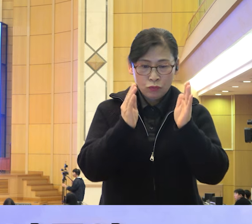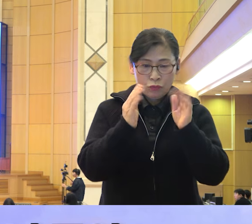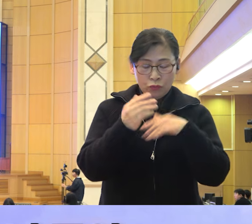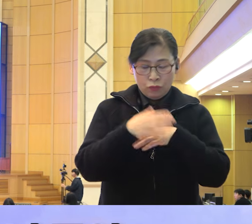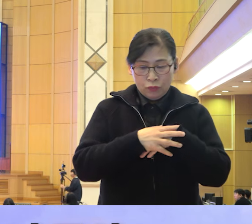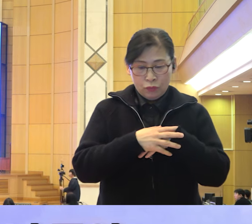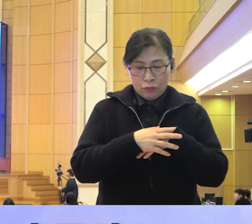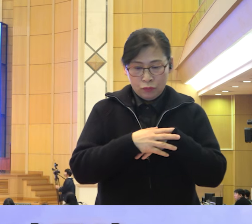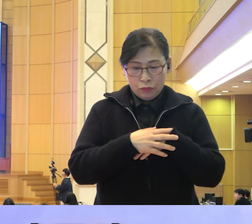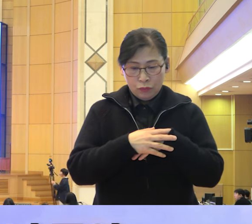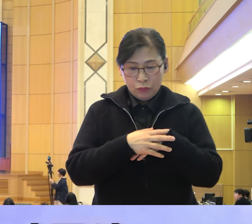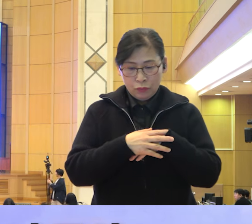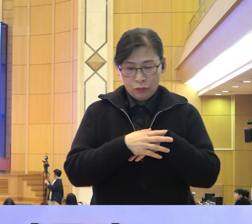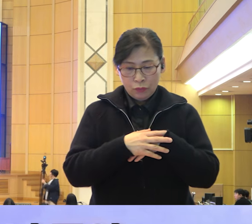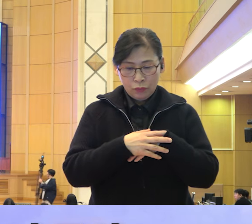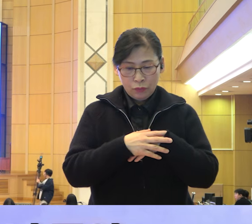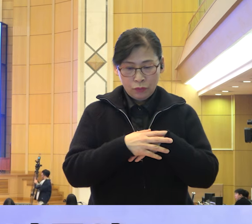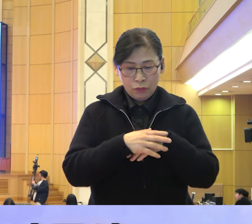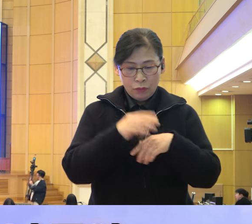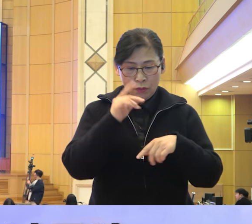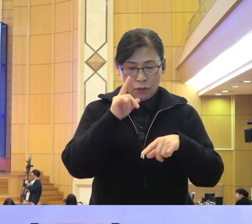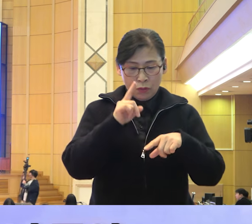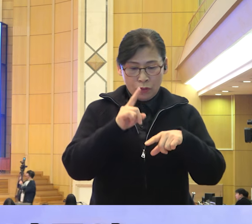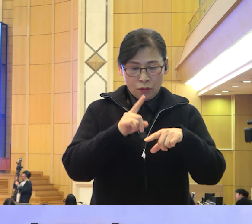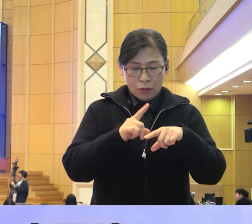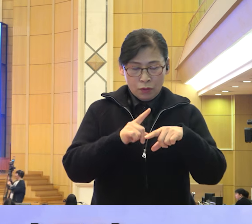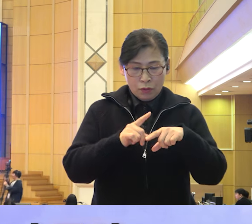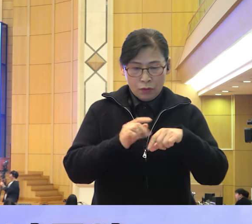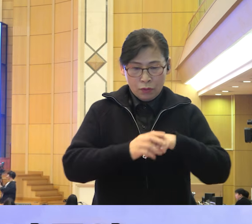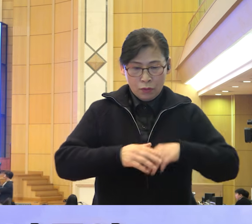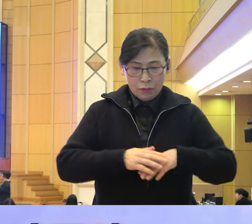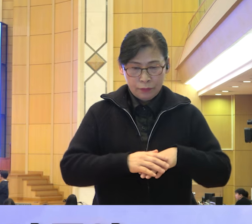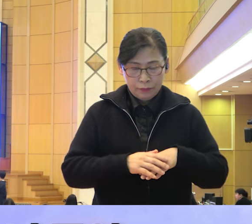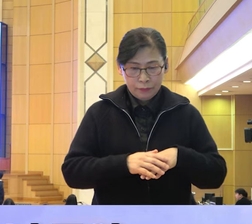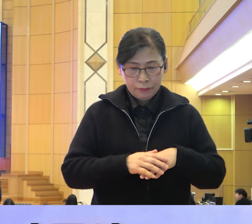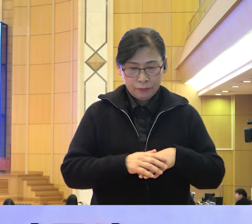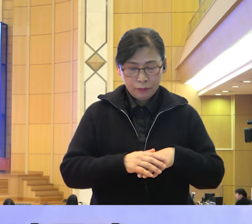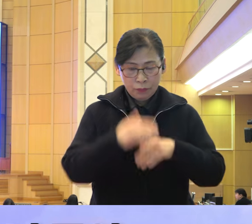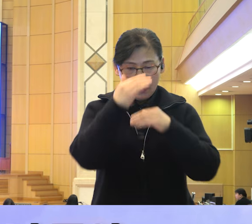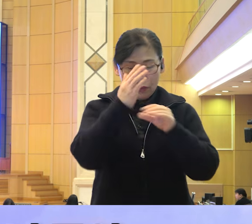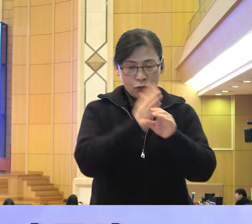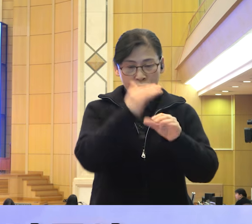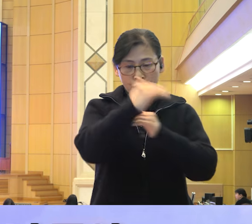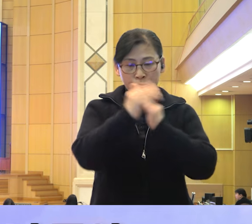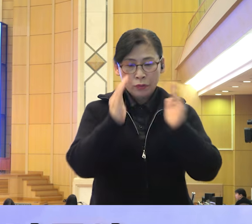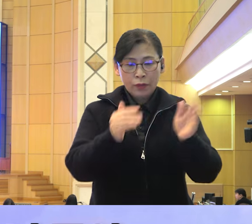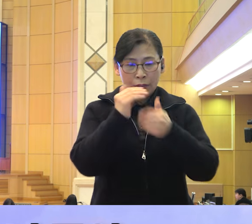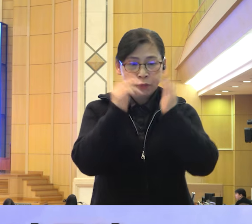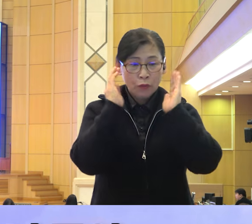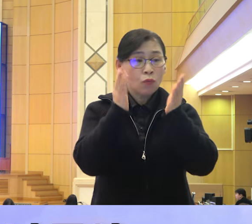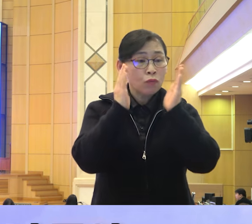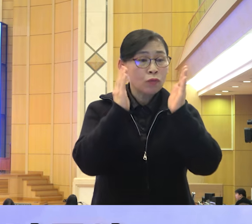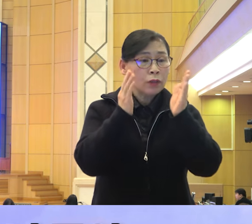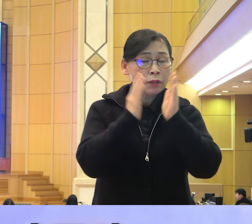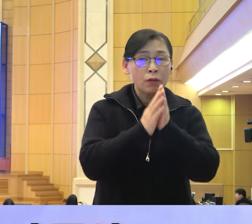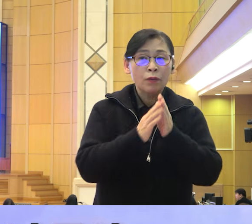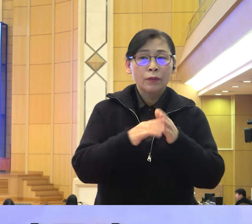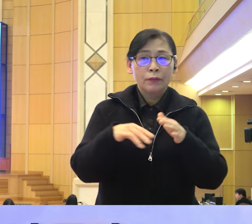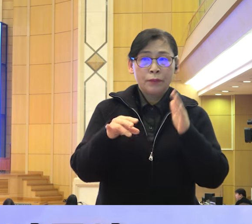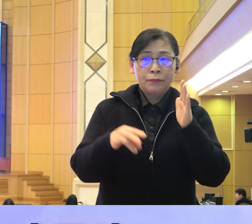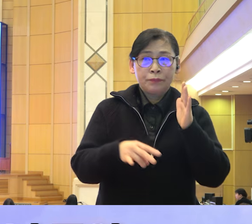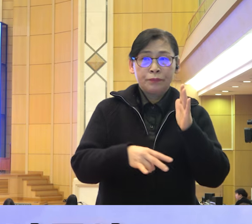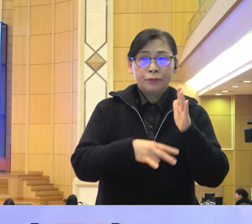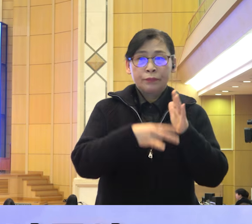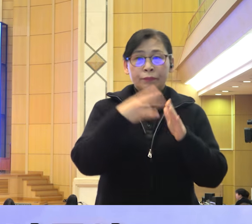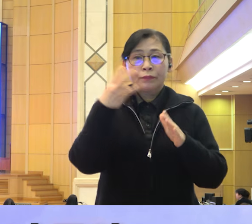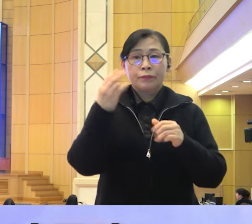지난 목요일부터 다시 중급 성경 교육을 시작했습니다. 중급 성경 교육은 시온